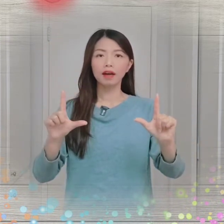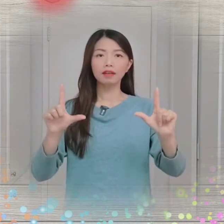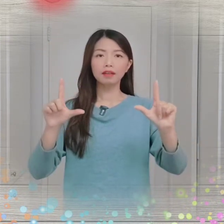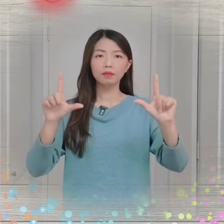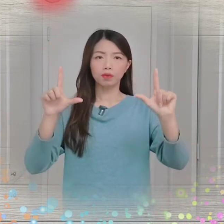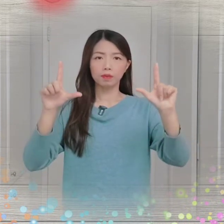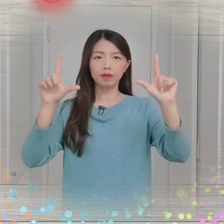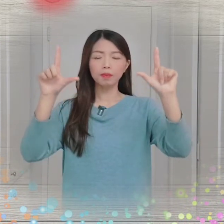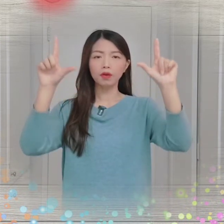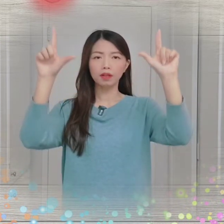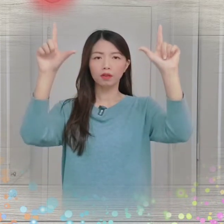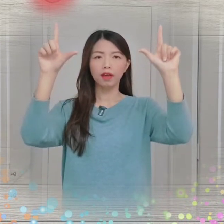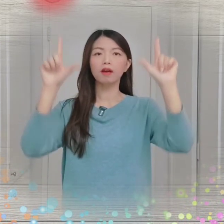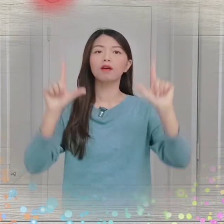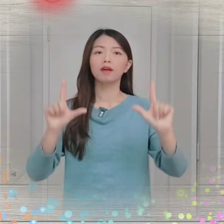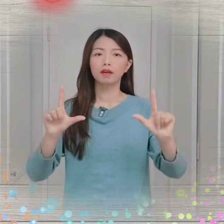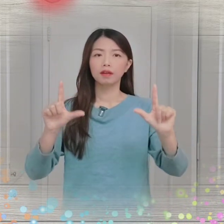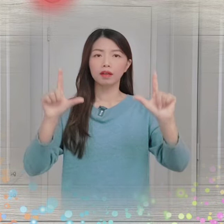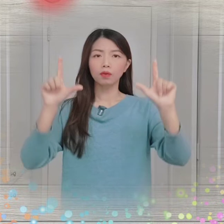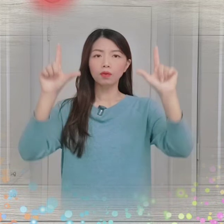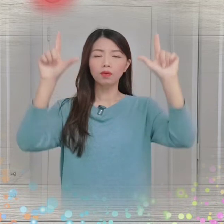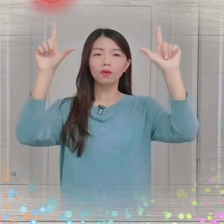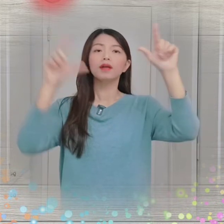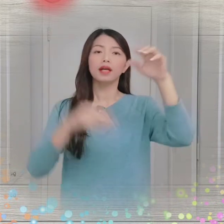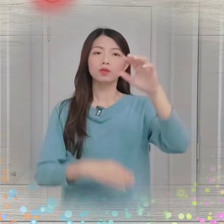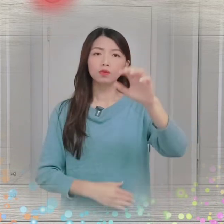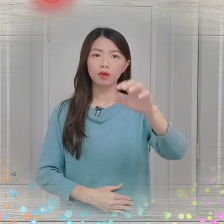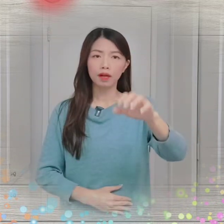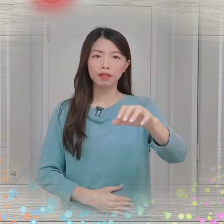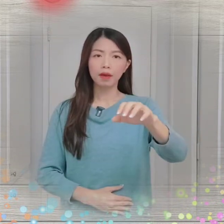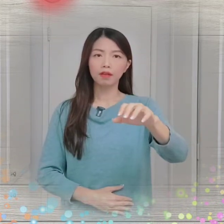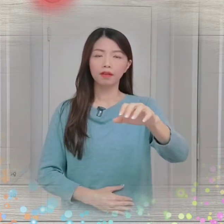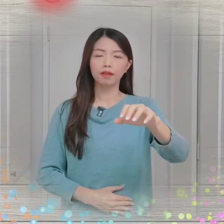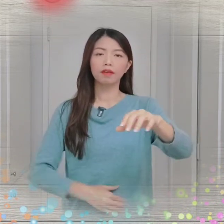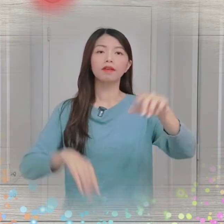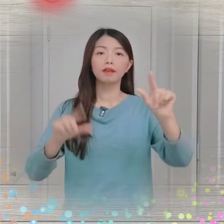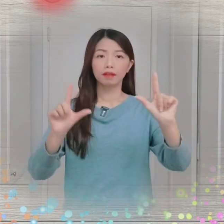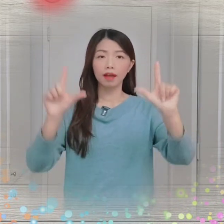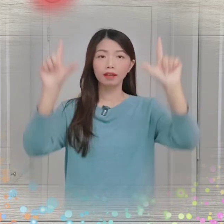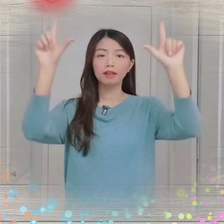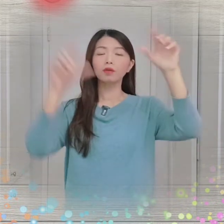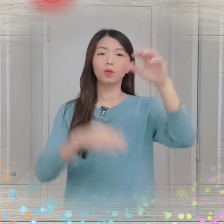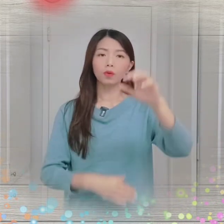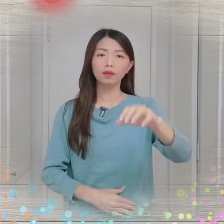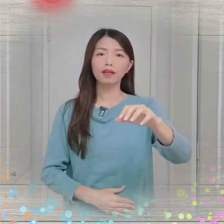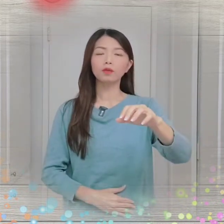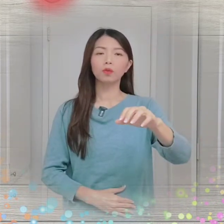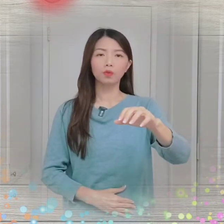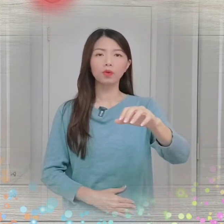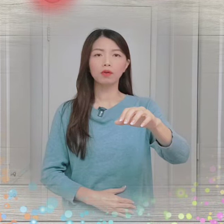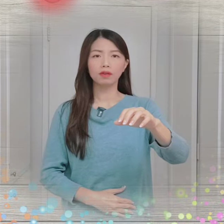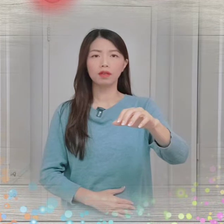해가 뜨는 모습을 표현하는 건데요. 그리고 장소 수어를 하시면 해가 뜨는 곳